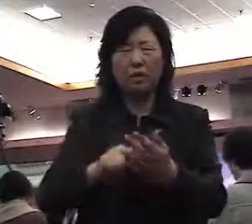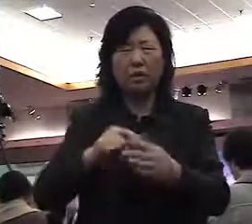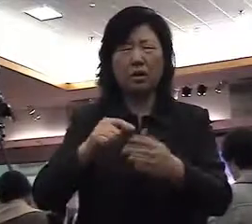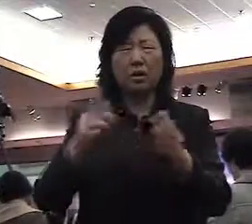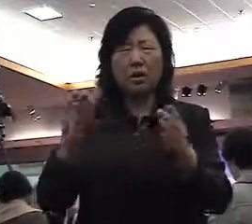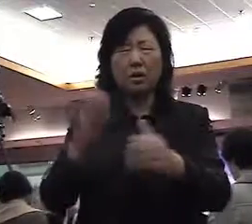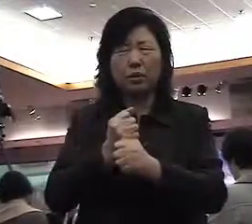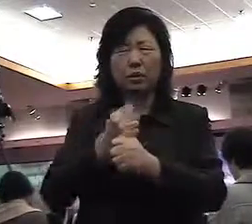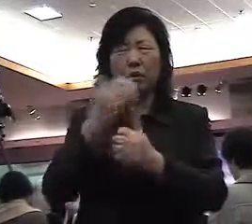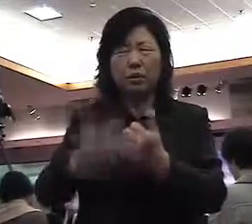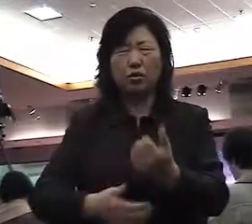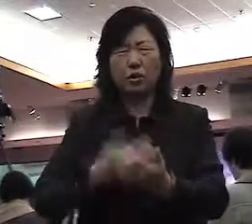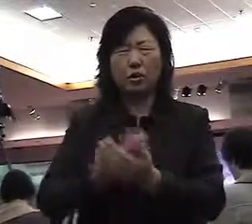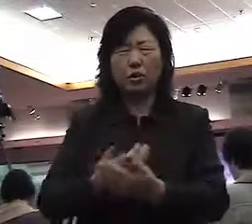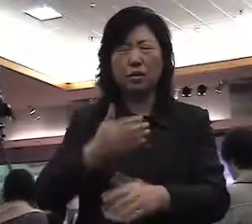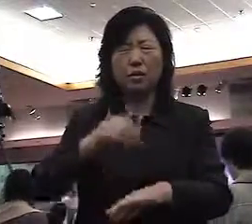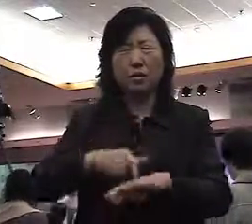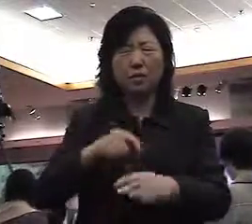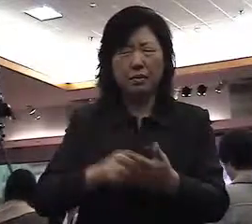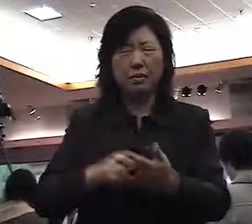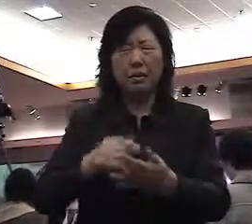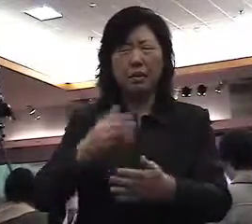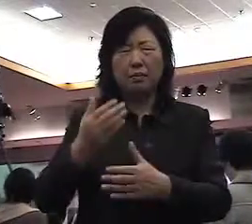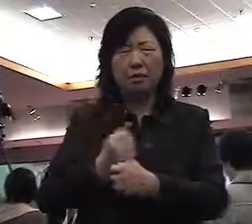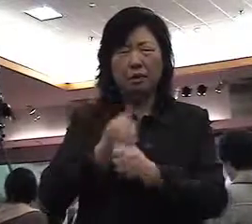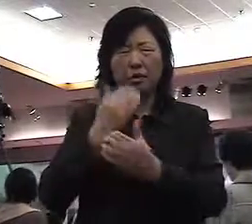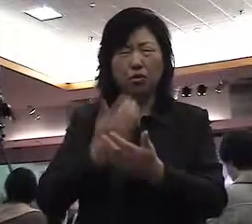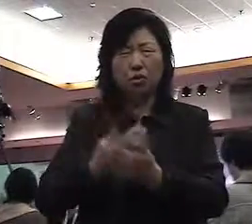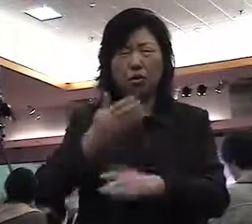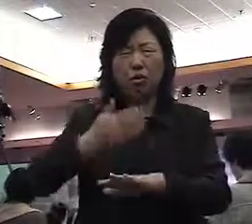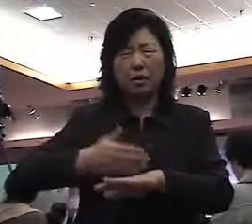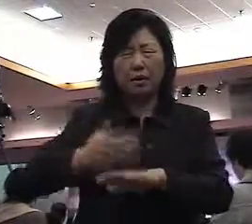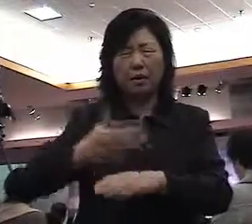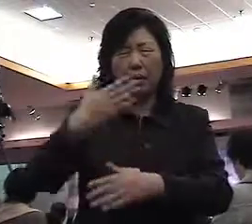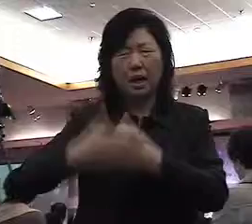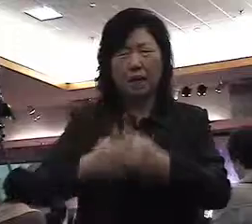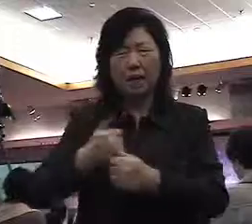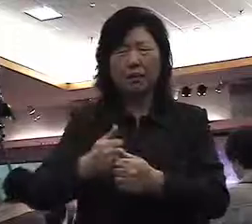우리 가운데 주시옵소서. 주시옵소서. 오 하나님 아버지,